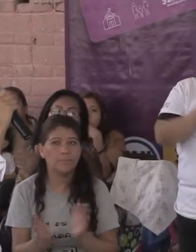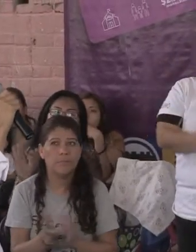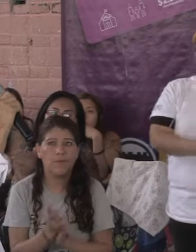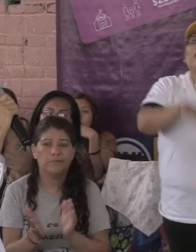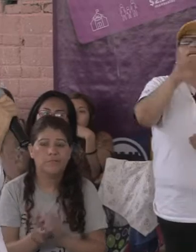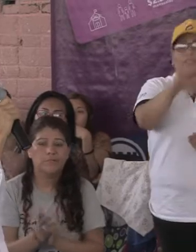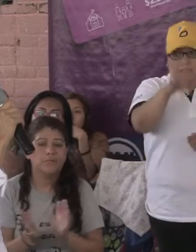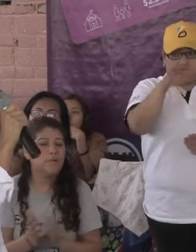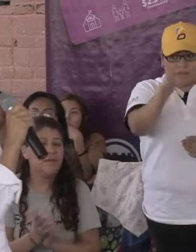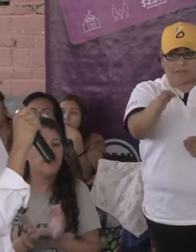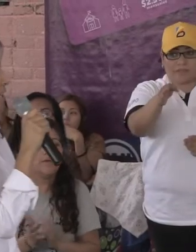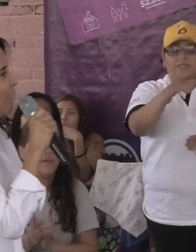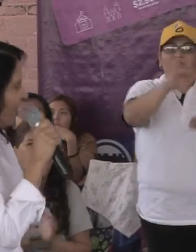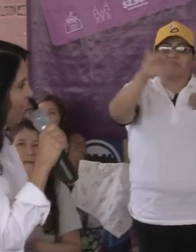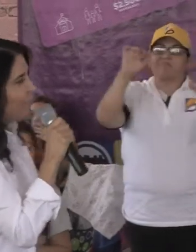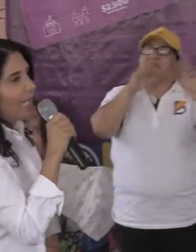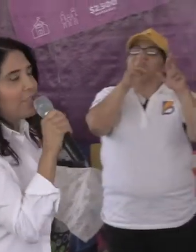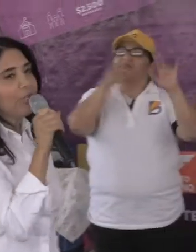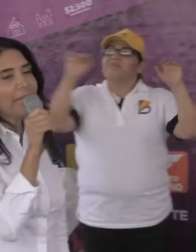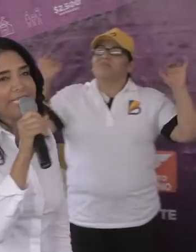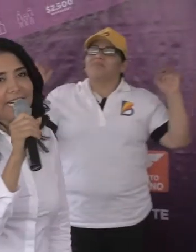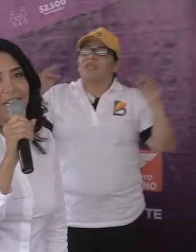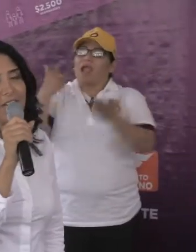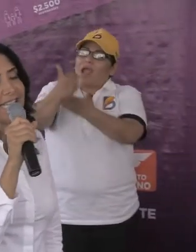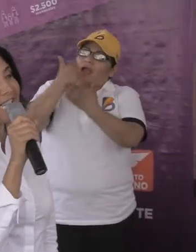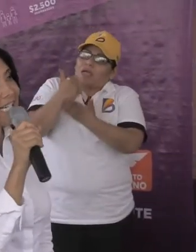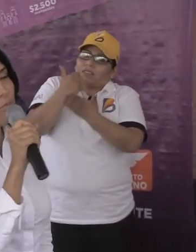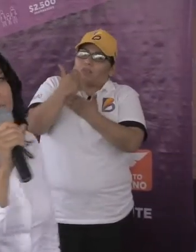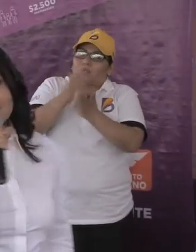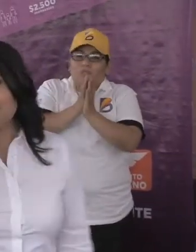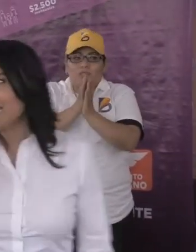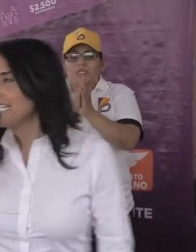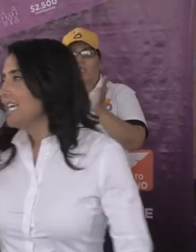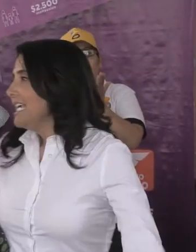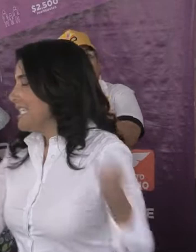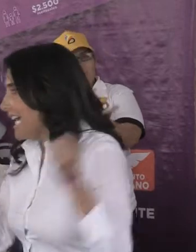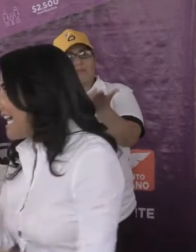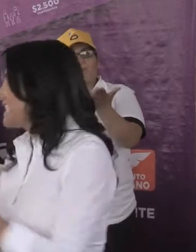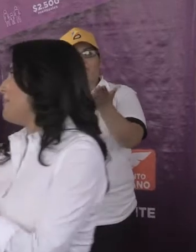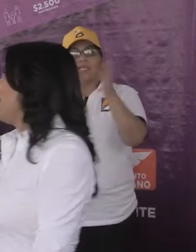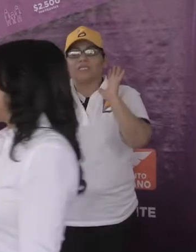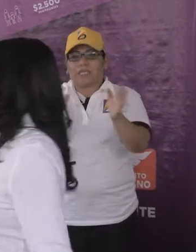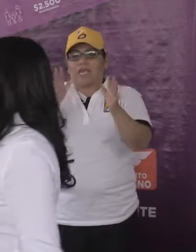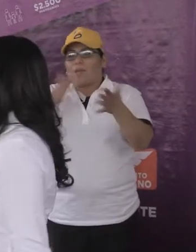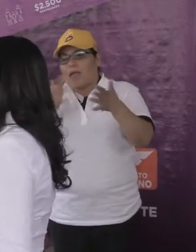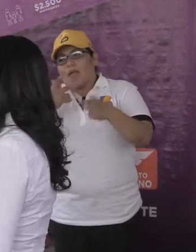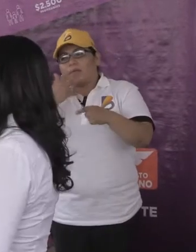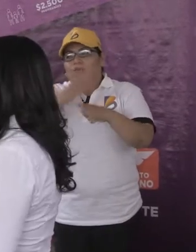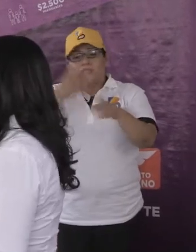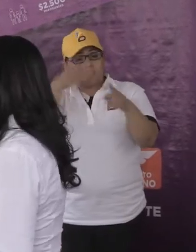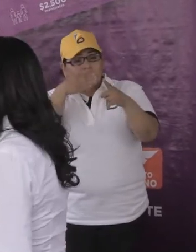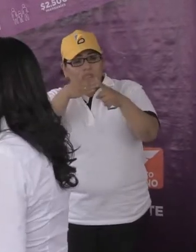¿Sí cuento con ustedes? Bueno, ayúdenme a echarle muchas ganas. Ya casi vamos a llegar